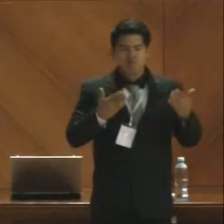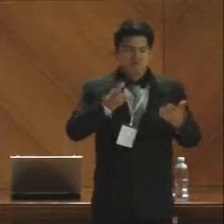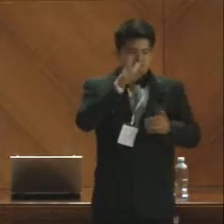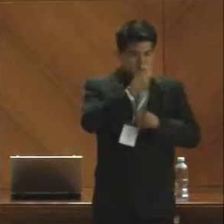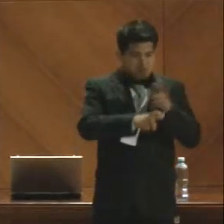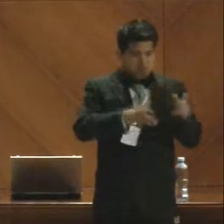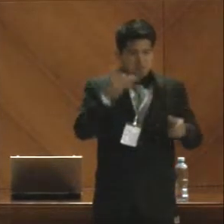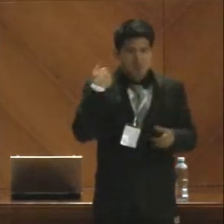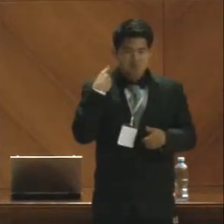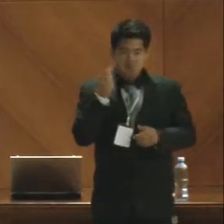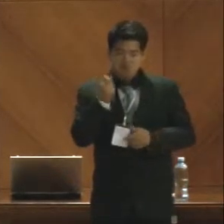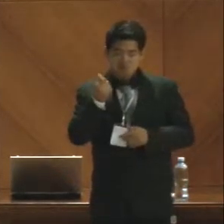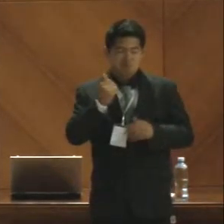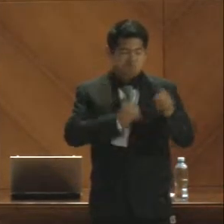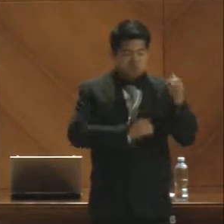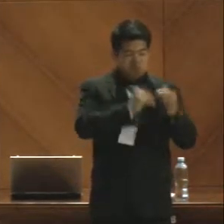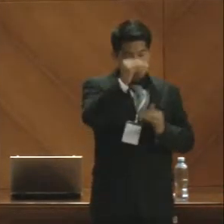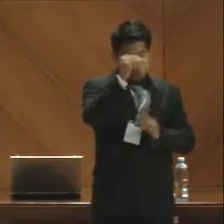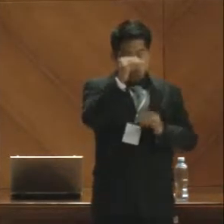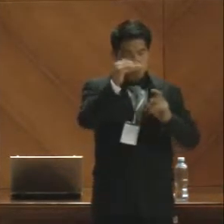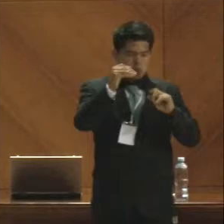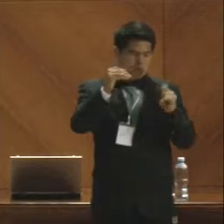tienen mucho acceso, y los que no tienen plata, tienen poco.